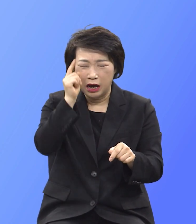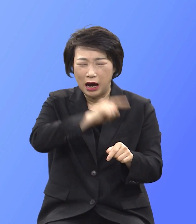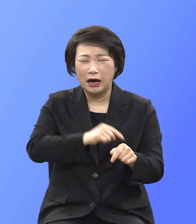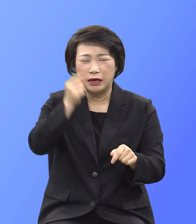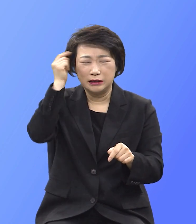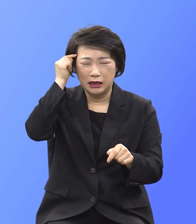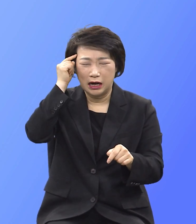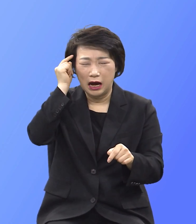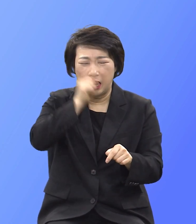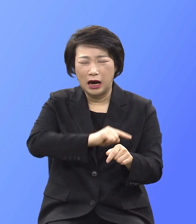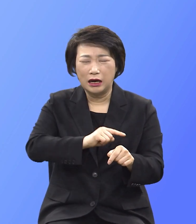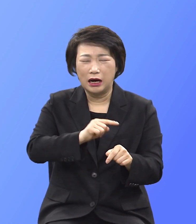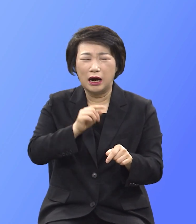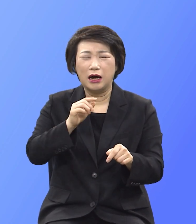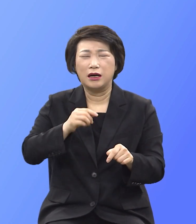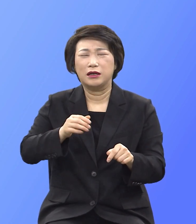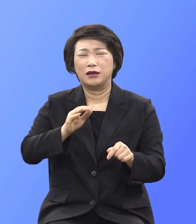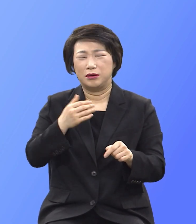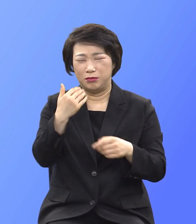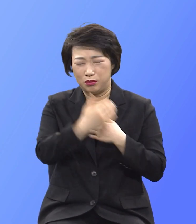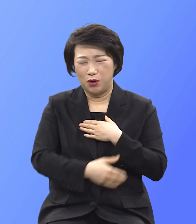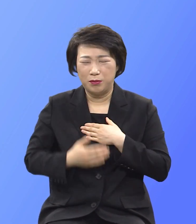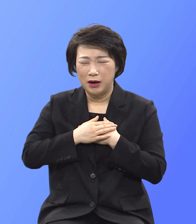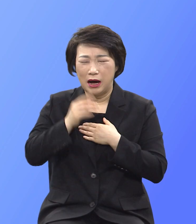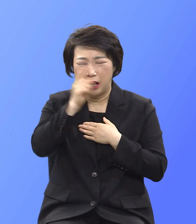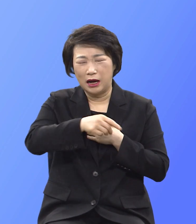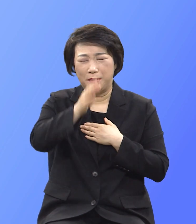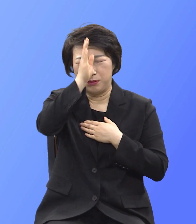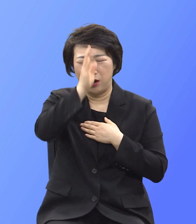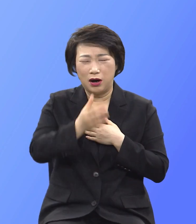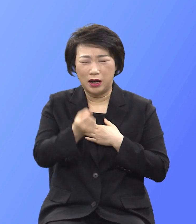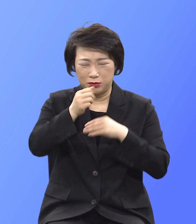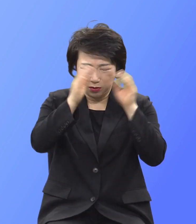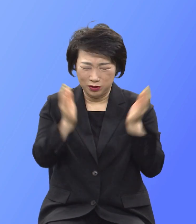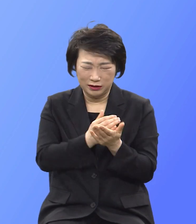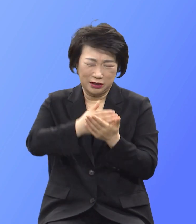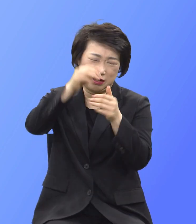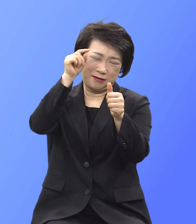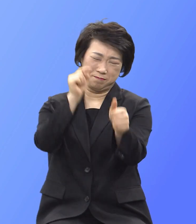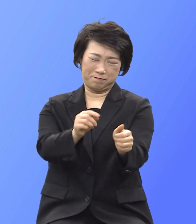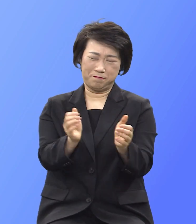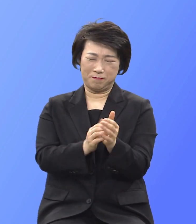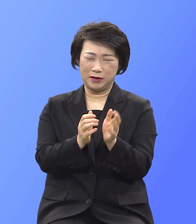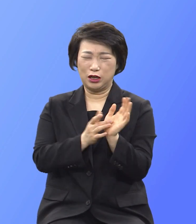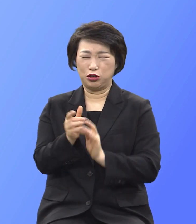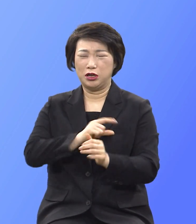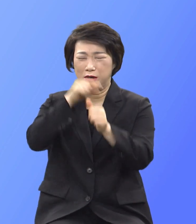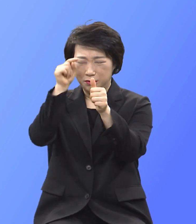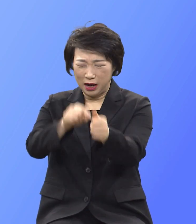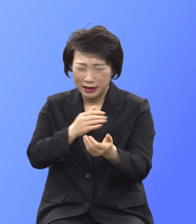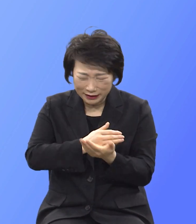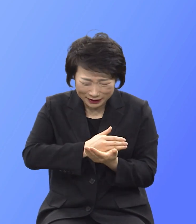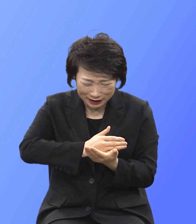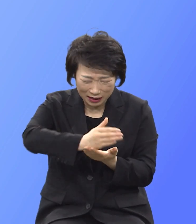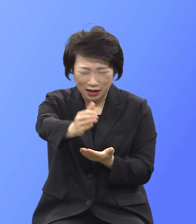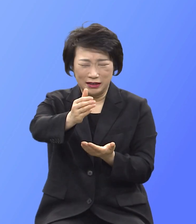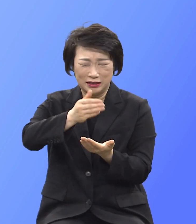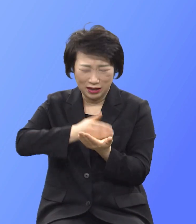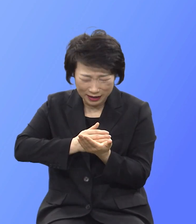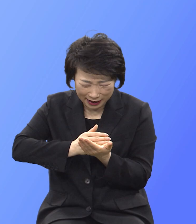악한 생각, 악한 몸, 악한 질병 가지고 떠나갈지어다. 예수 명하노니